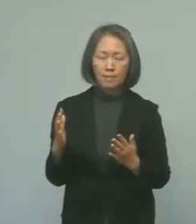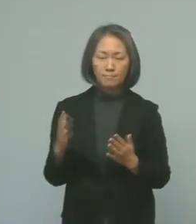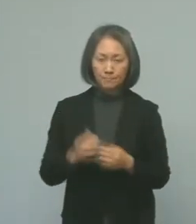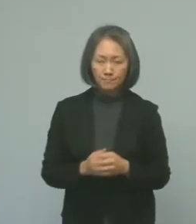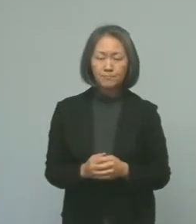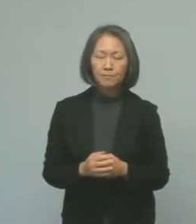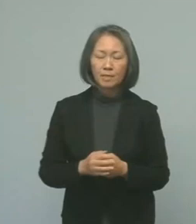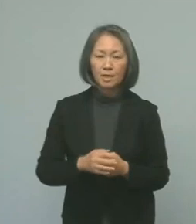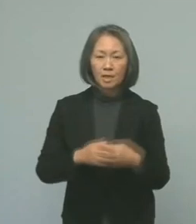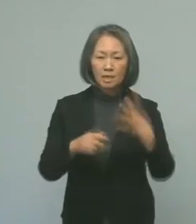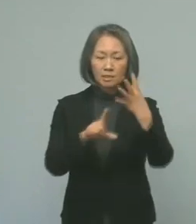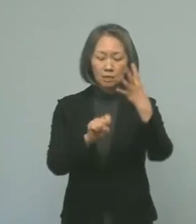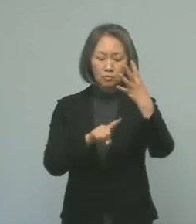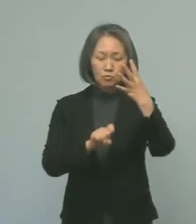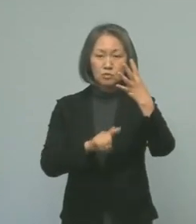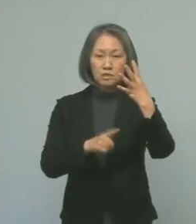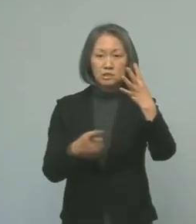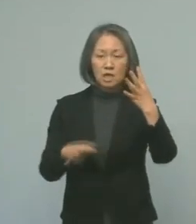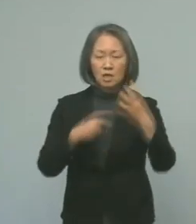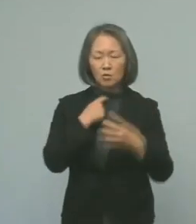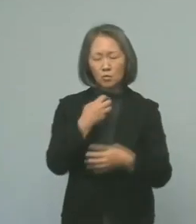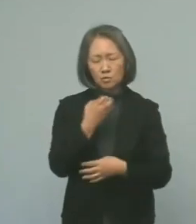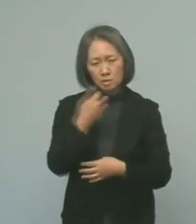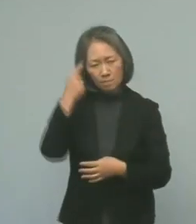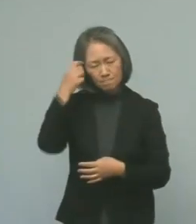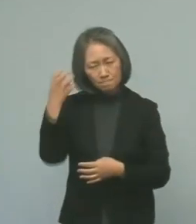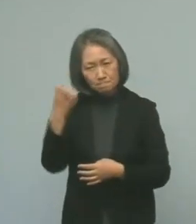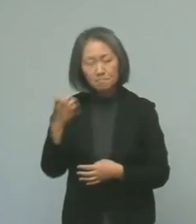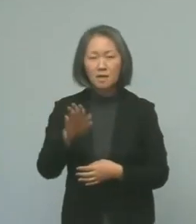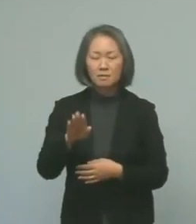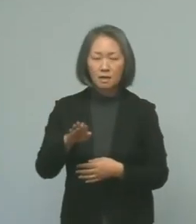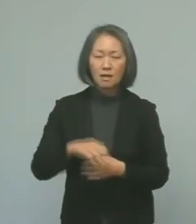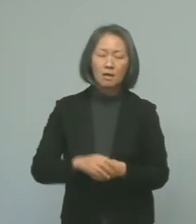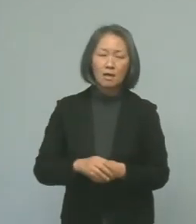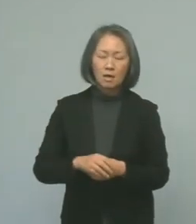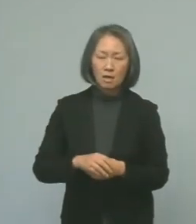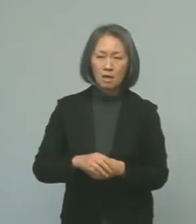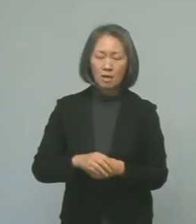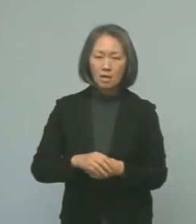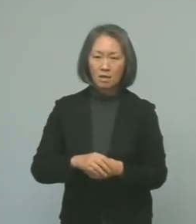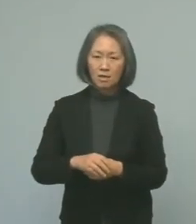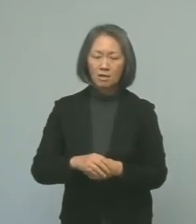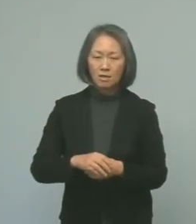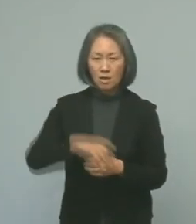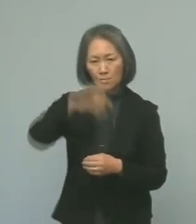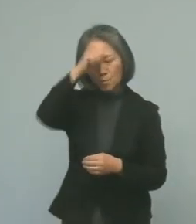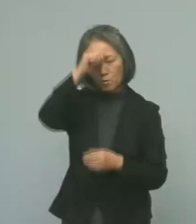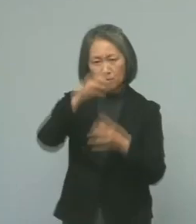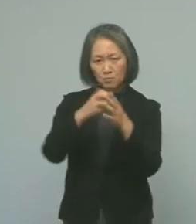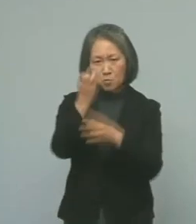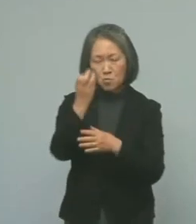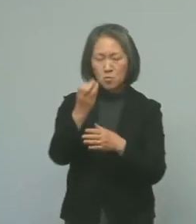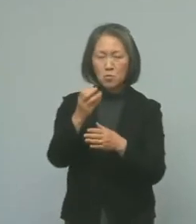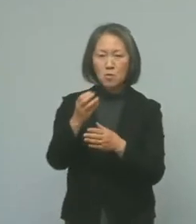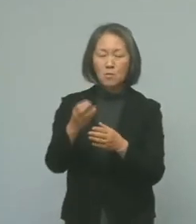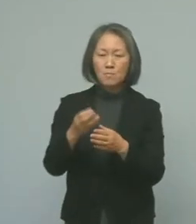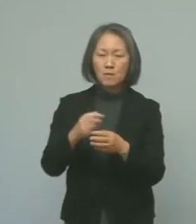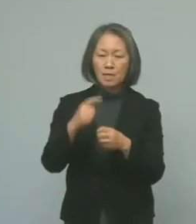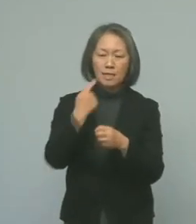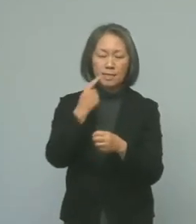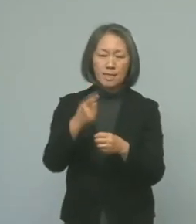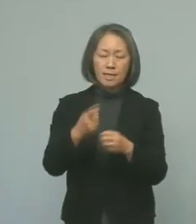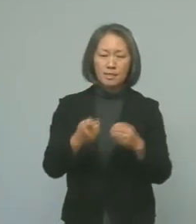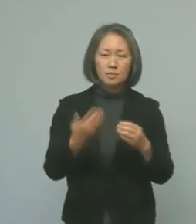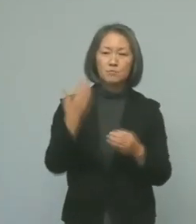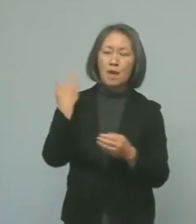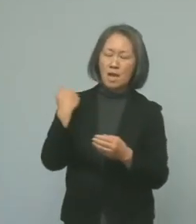から喉の痛みと頭痛がありました。発症前1ヶ月の海外県外への行動歴